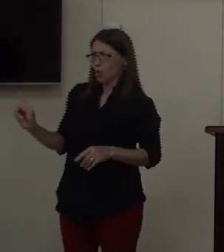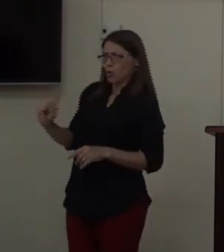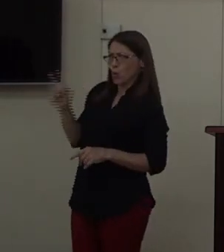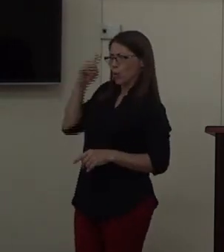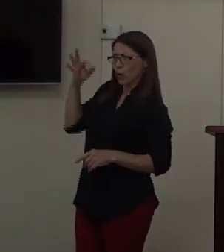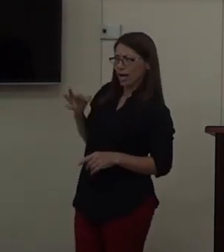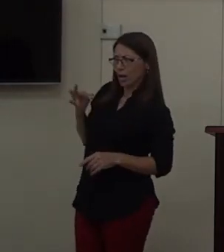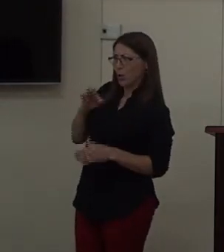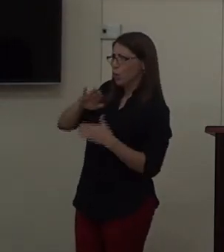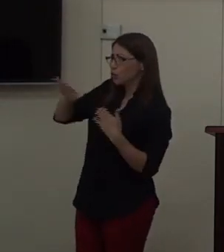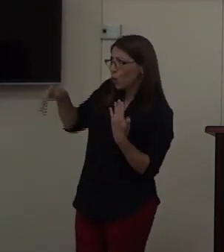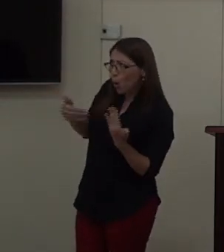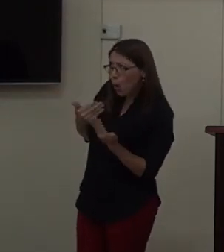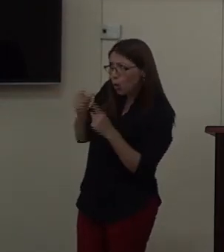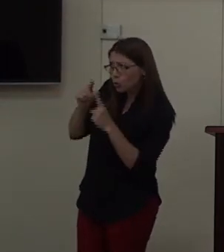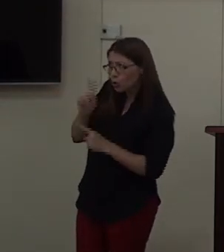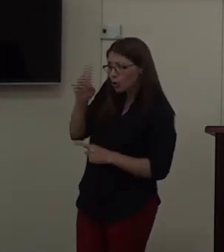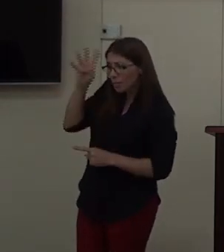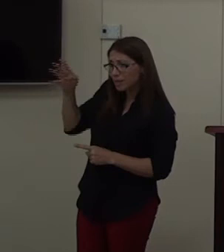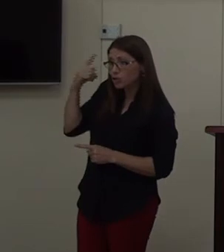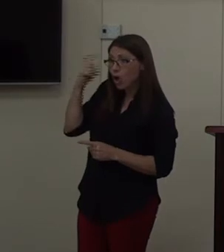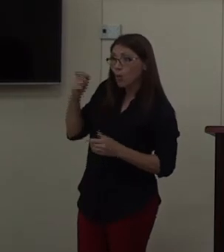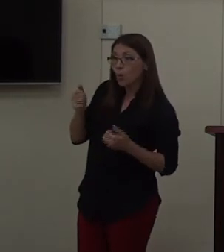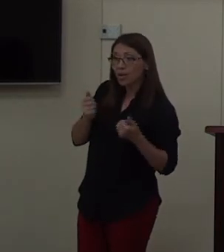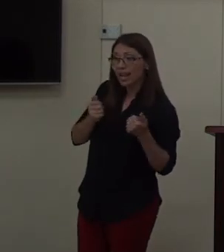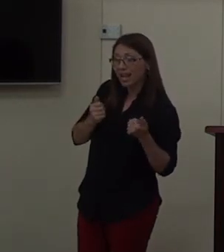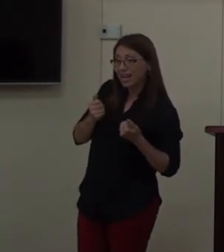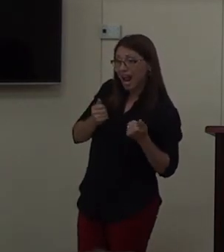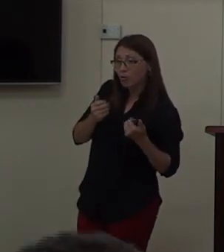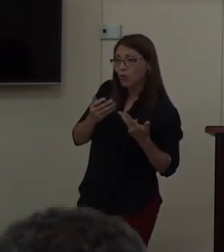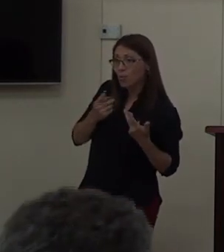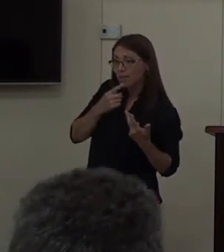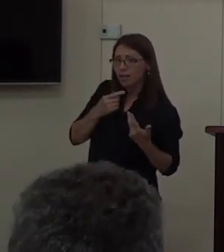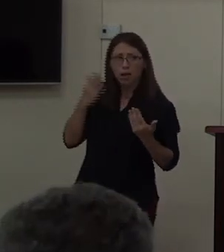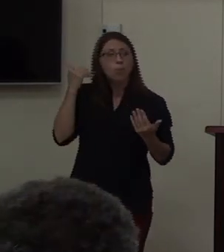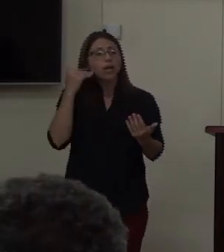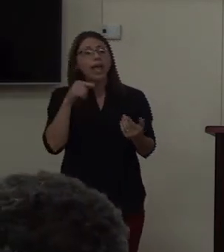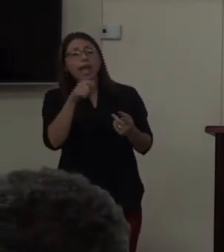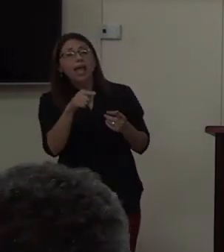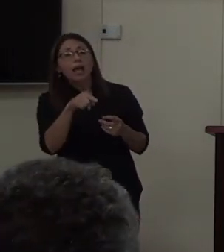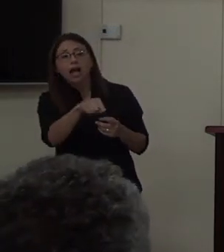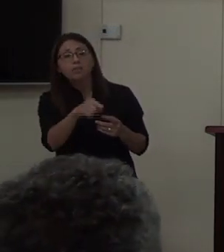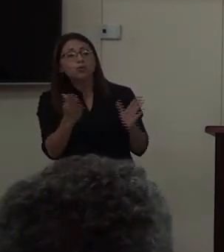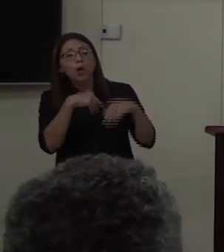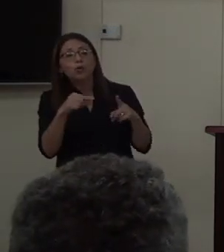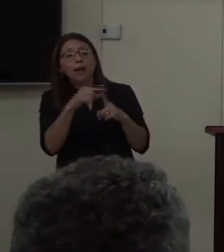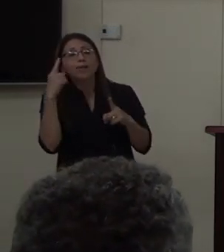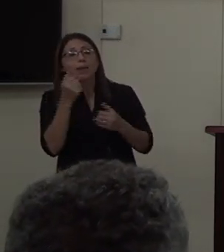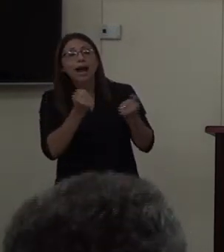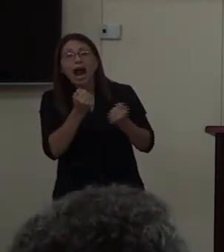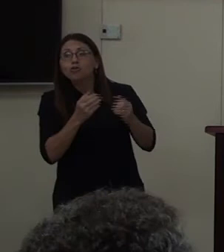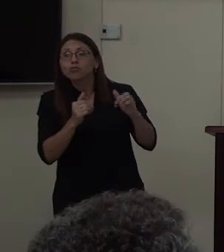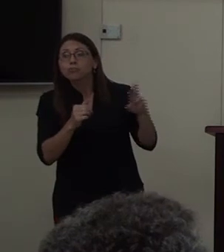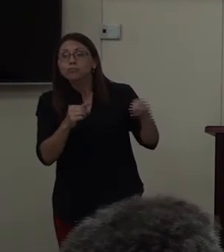creo. Todos no son inventos, le dije, porque el carro me dice, ¿por qué? ¿Por qué no hay carro? Digo, ¿por qué no hay palabra carro? ¿Por qué eso